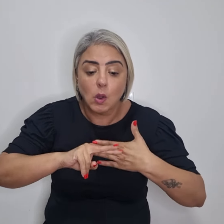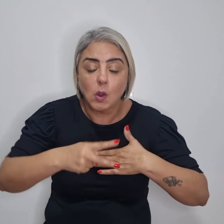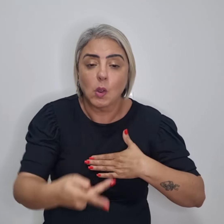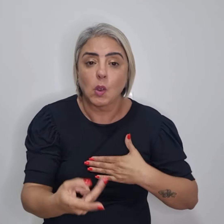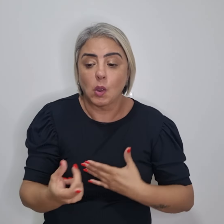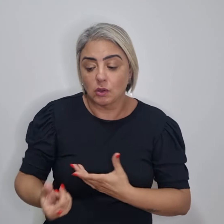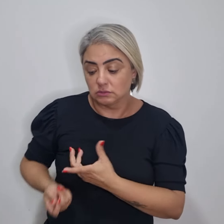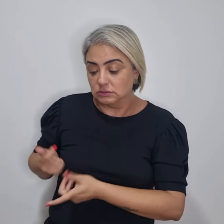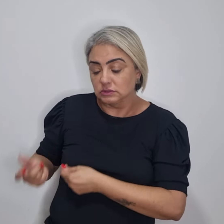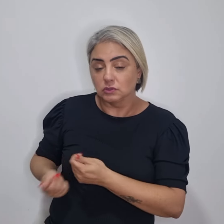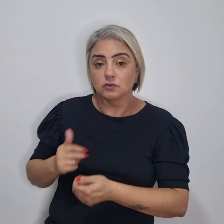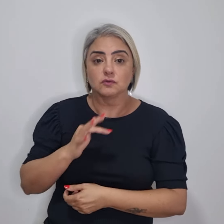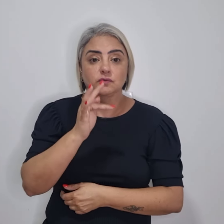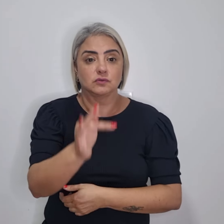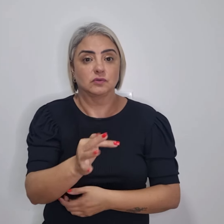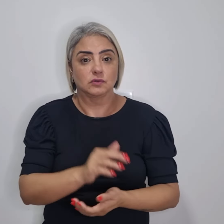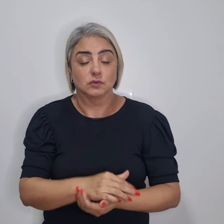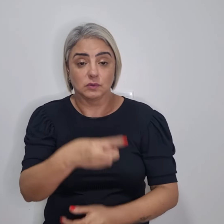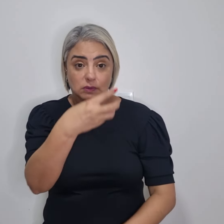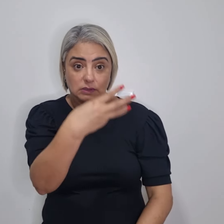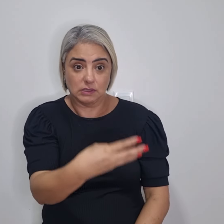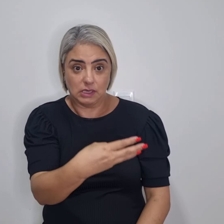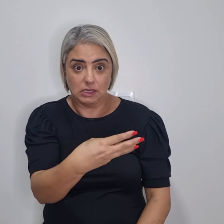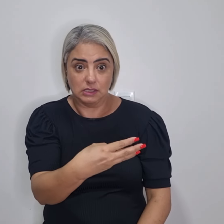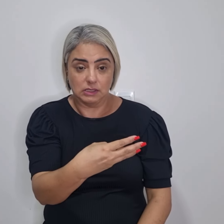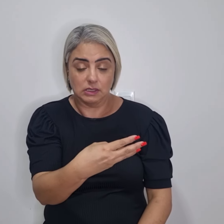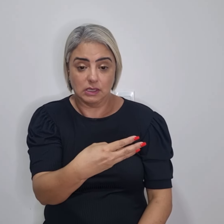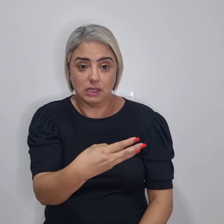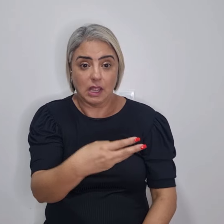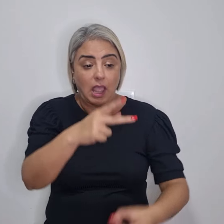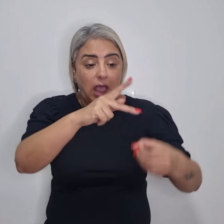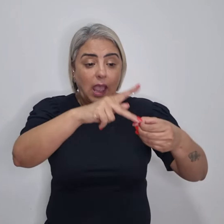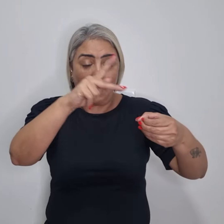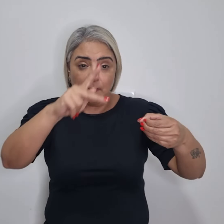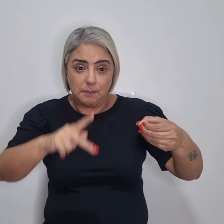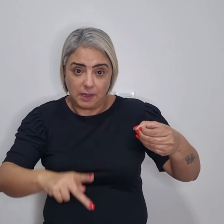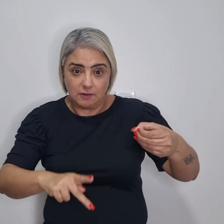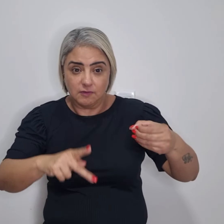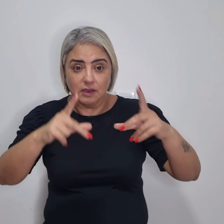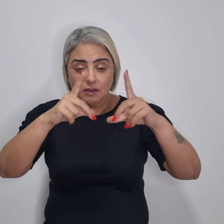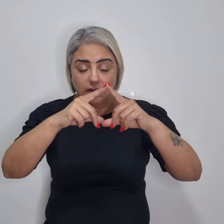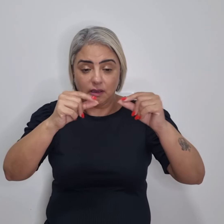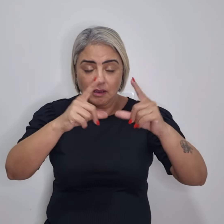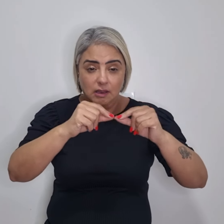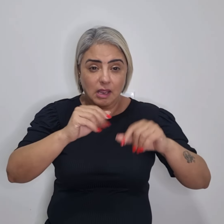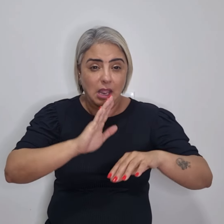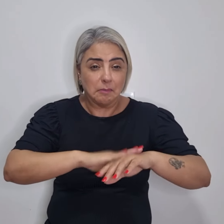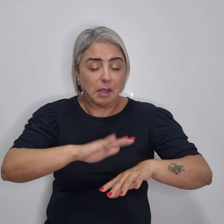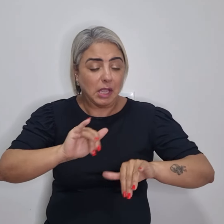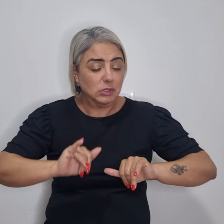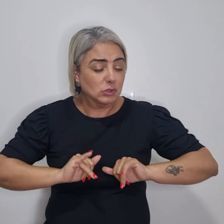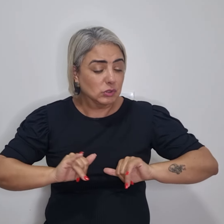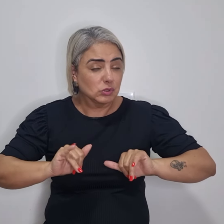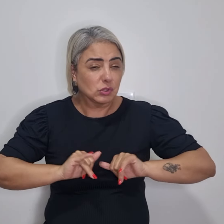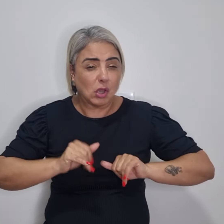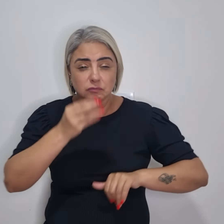futuros. 3. A periferia de Brasília é a que mais sofre com descaso de